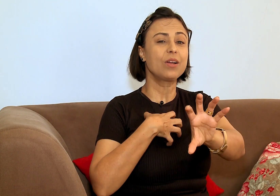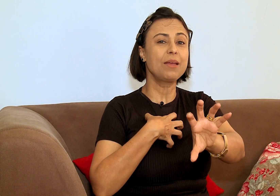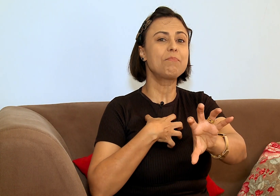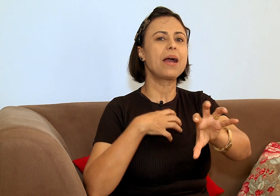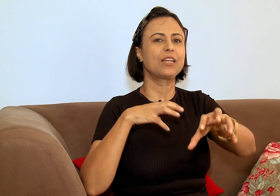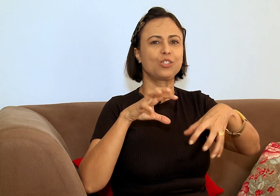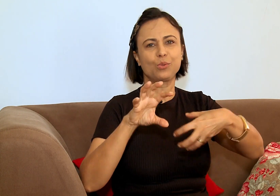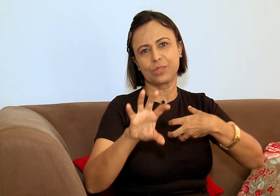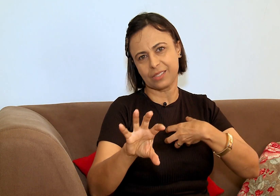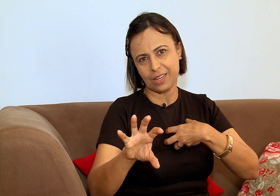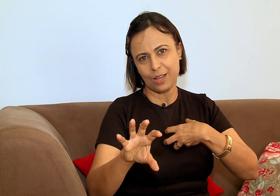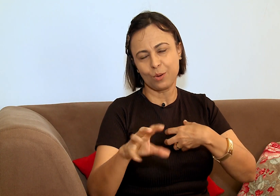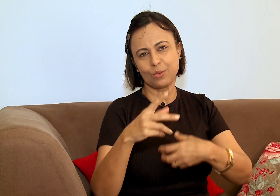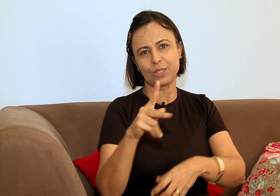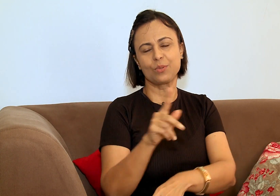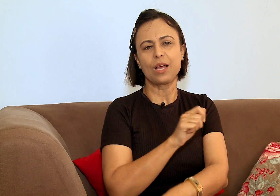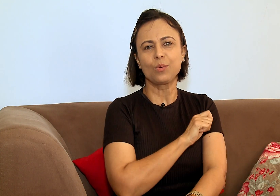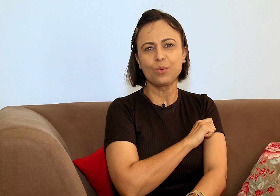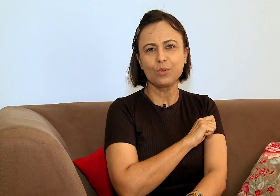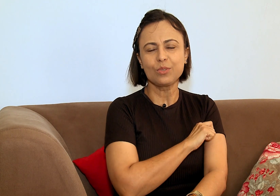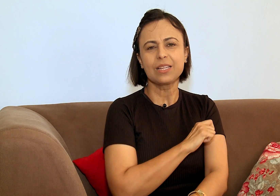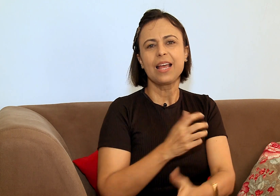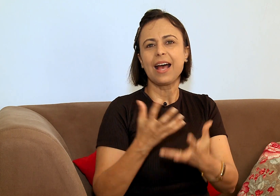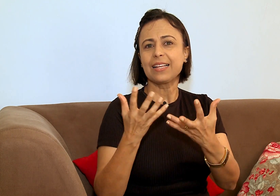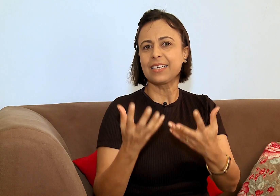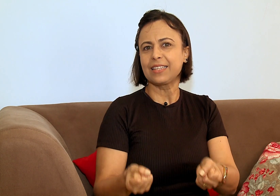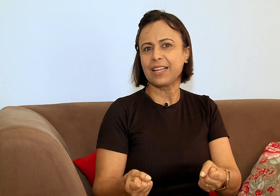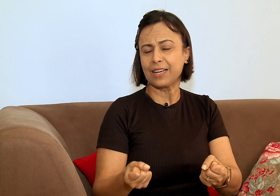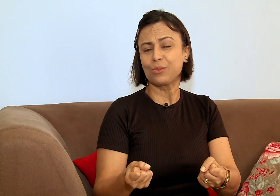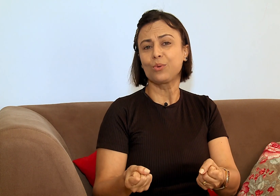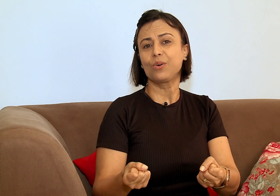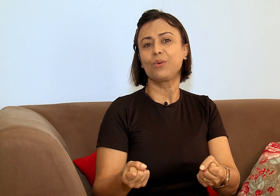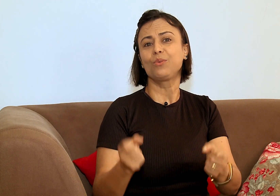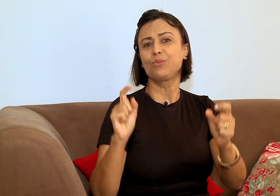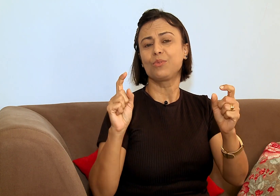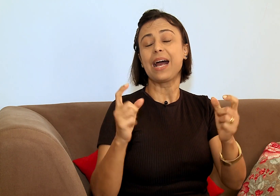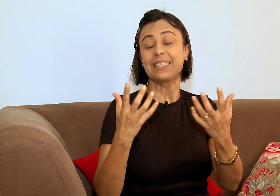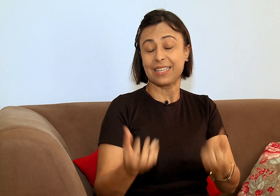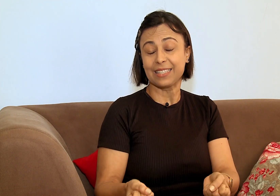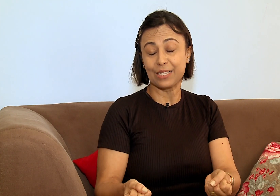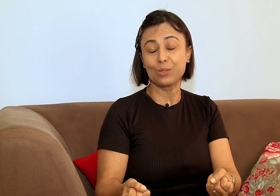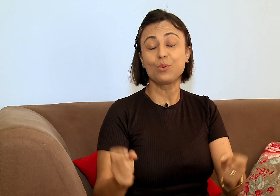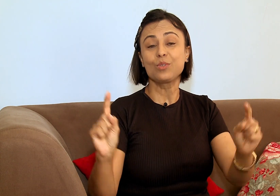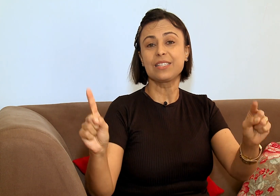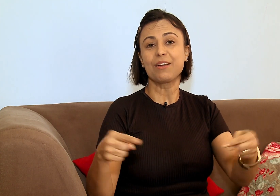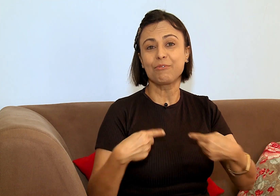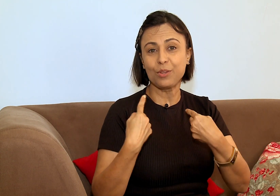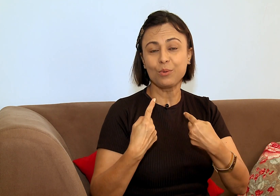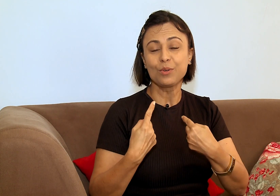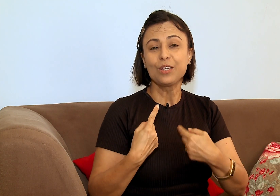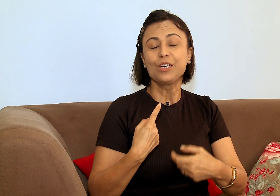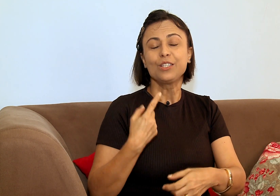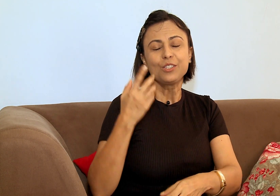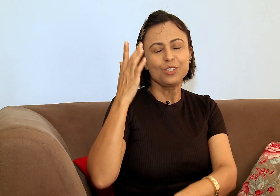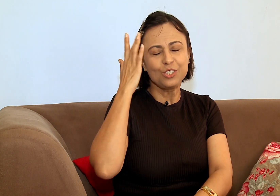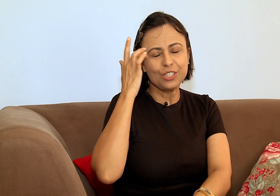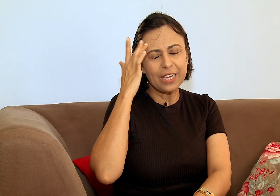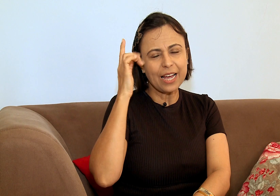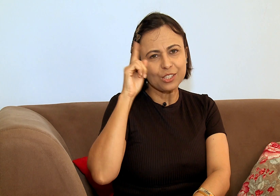empáticos com seus alunos, aceitando o desafio dia a